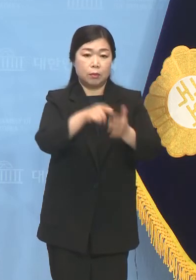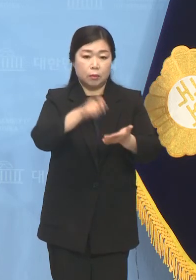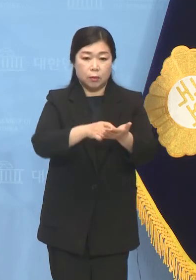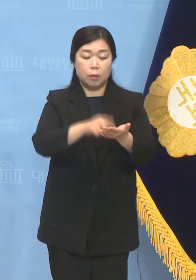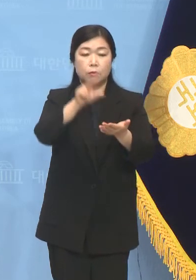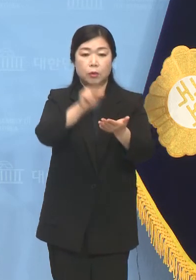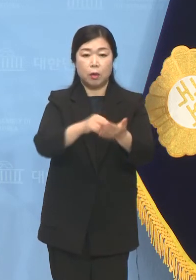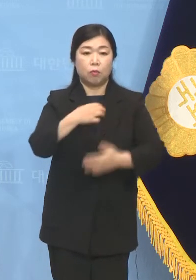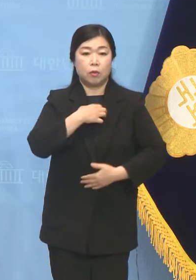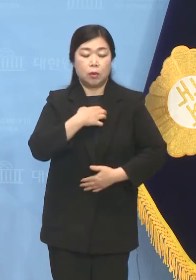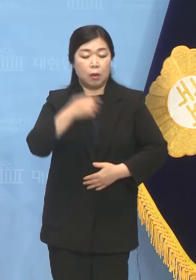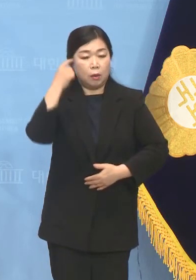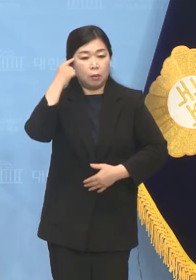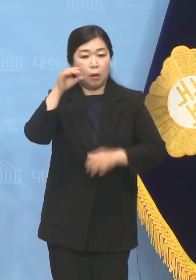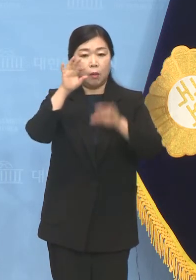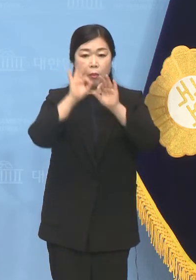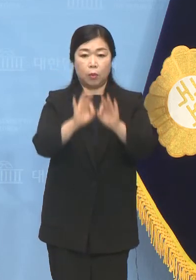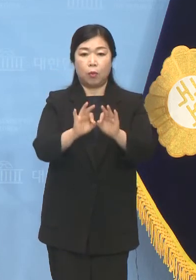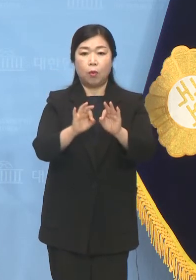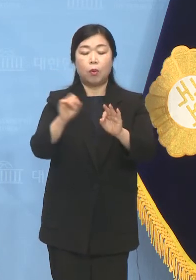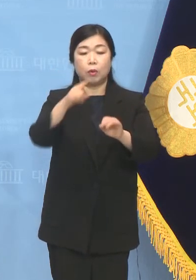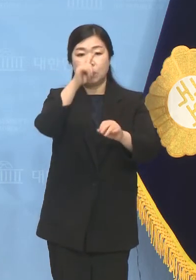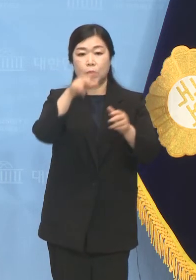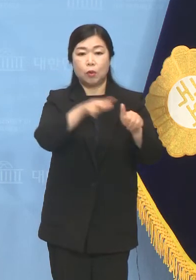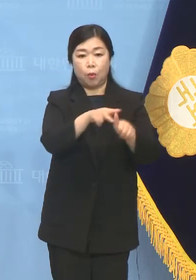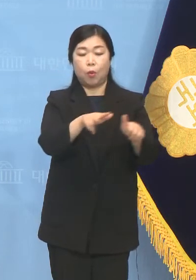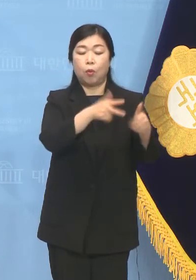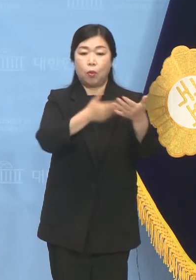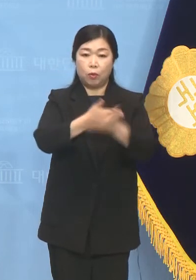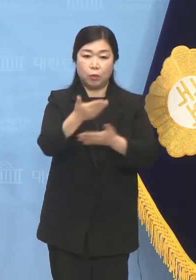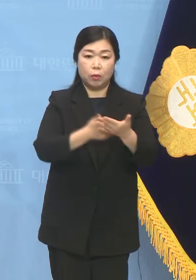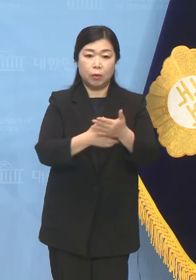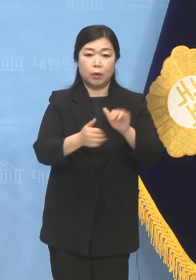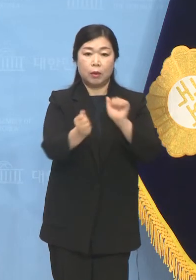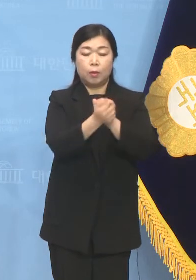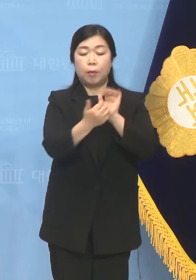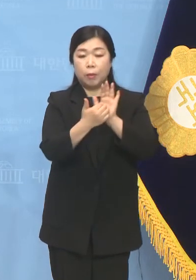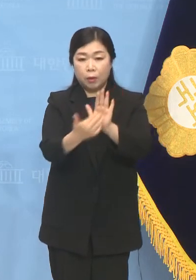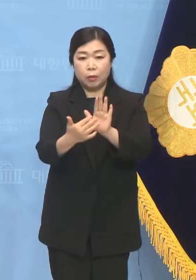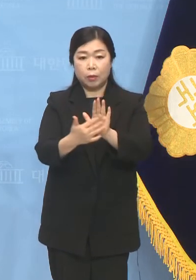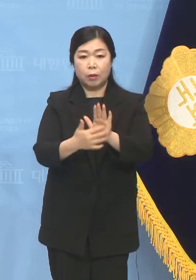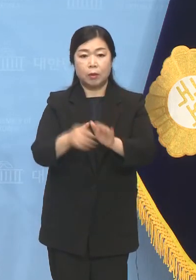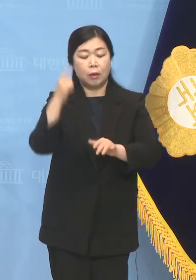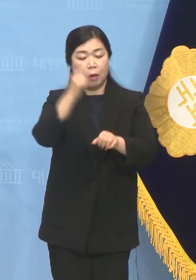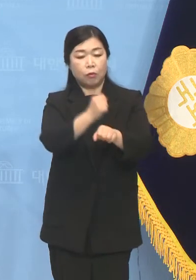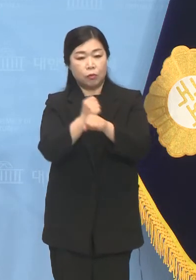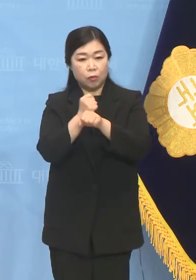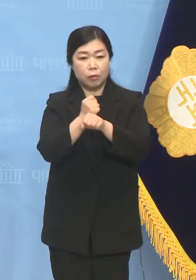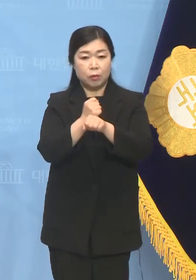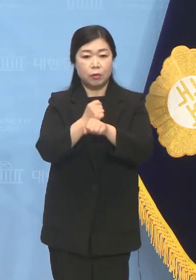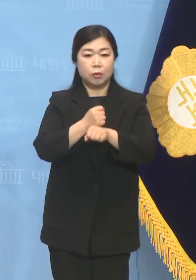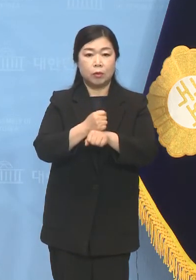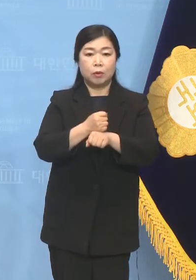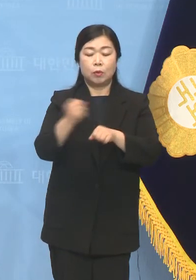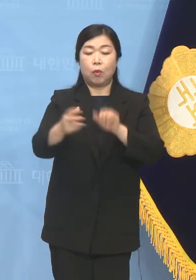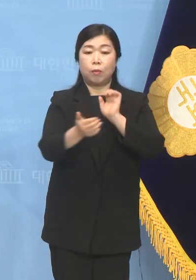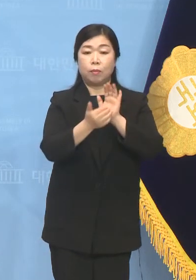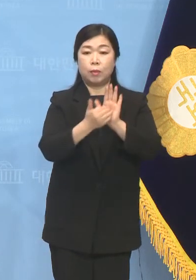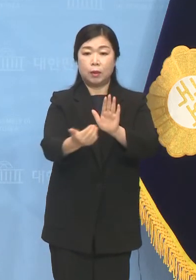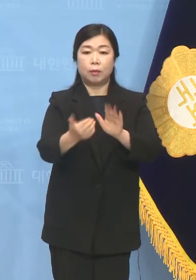시급성, 위급성을 고려하여 정보 공유, 방역, 학술 연구, 예방